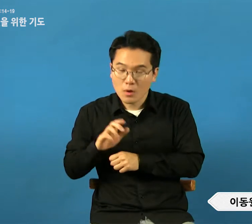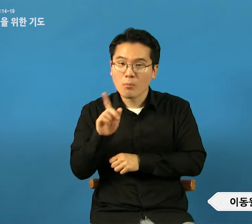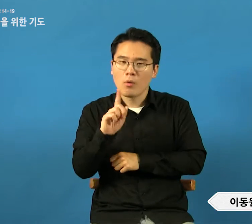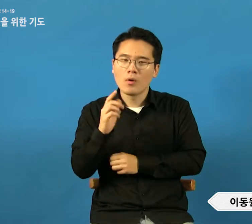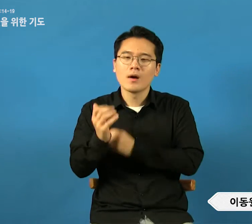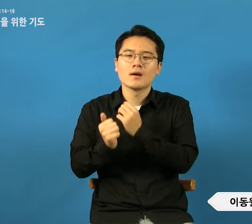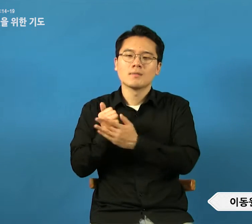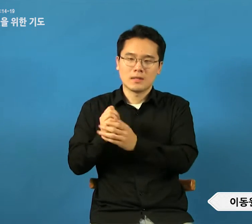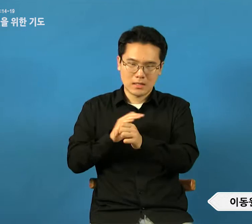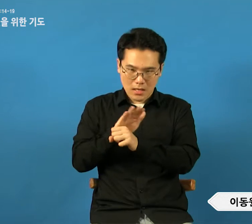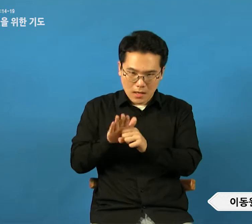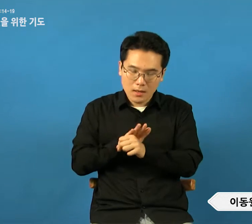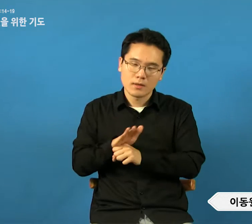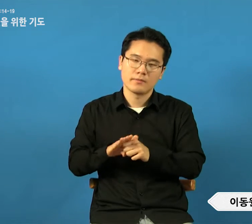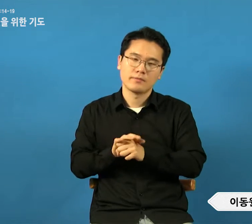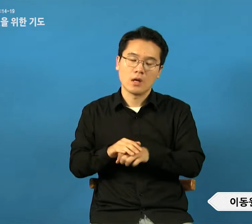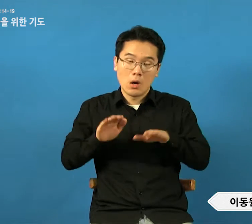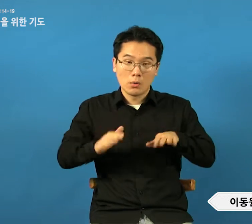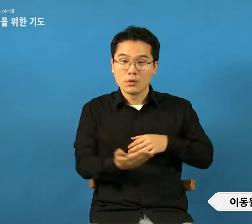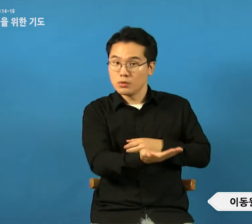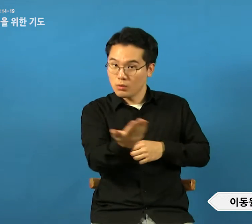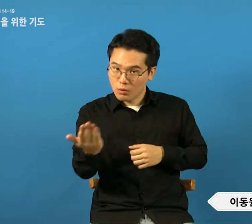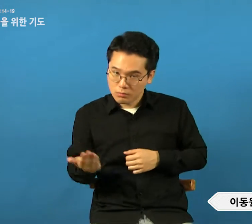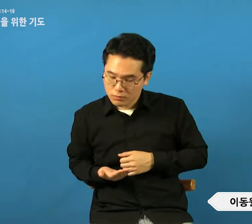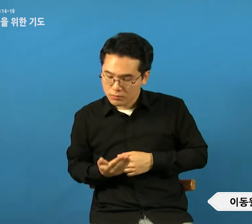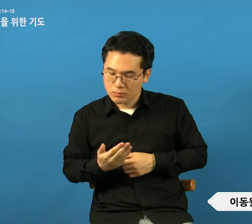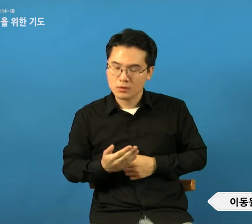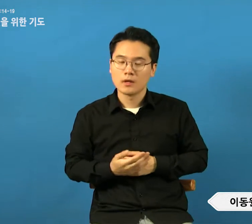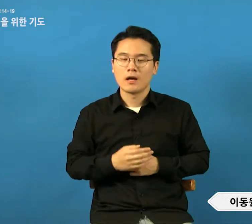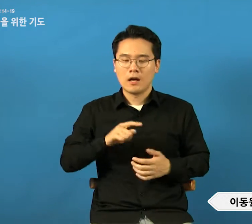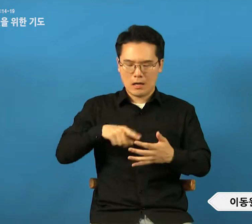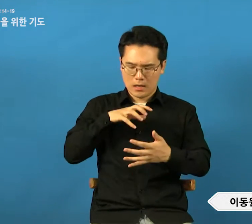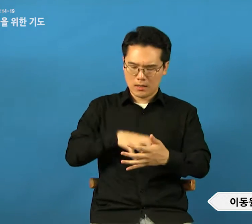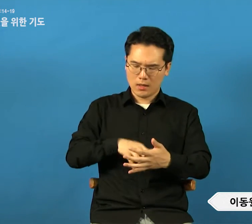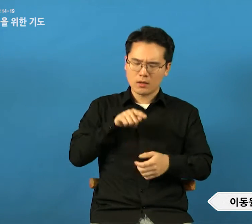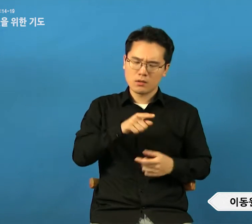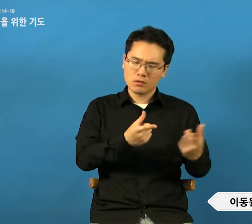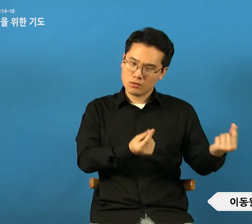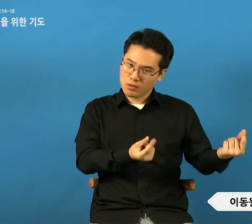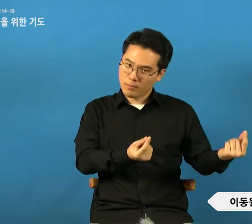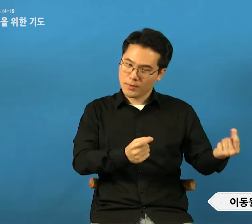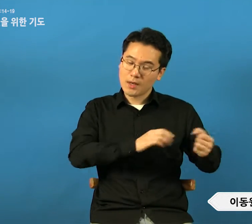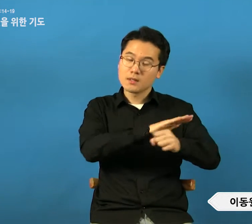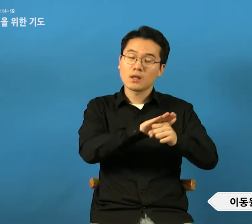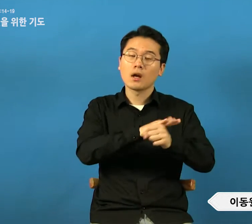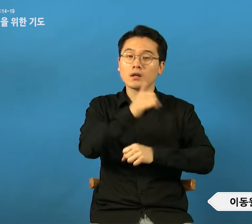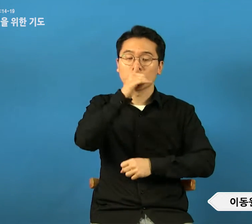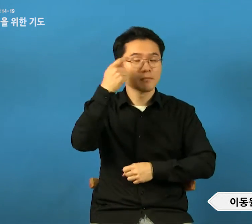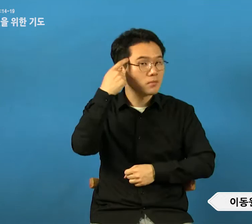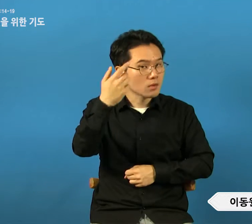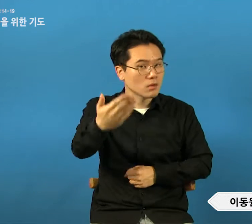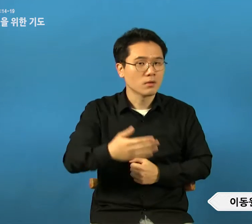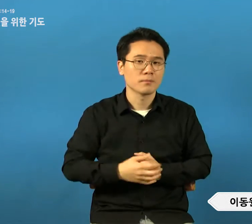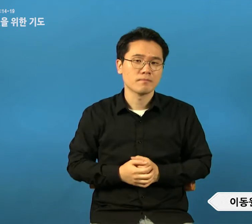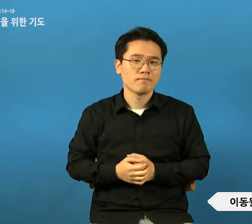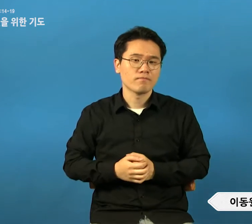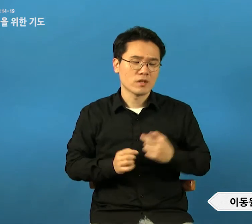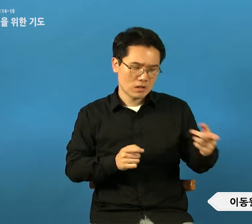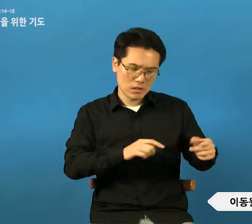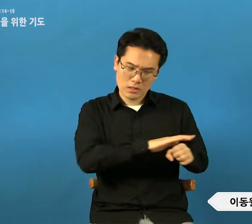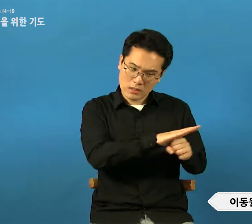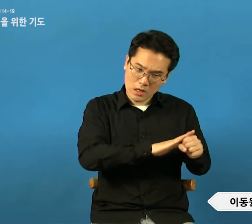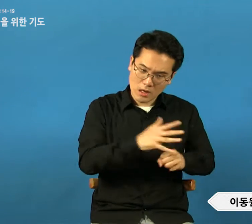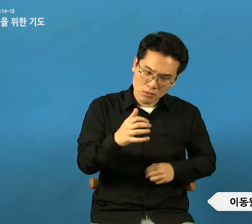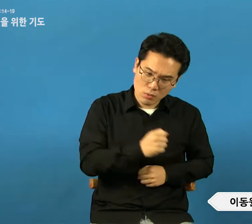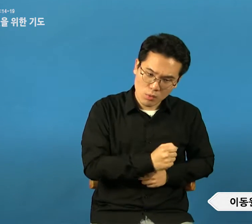하나님의 사랑이었습니다. 오늘 여러분과 제 안에도 이런 사랑이 있을까요? 이런 사랑으로 우리가 삶을 살고